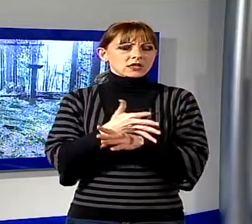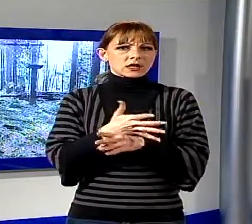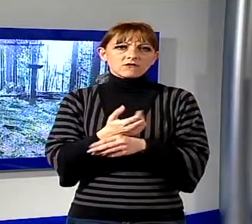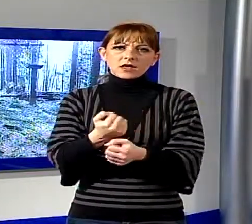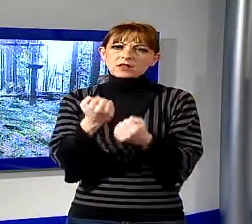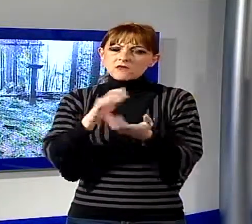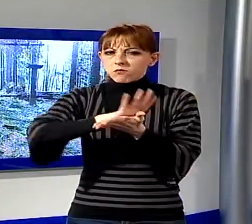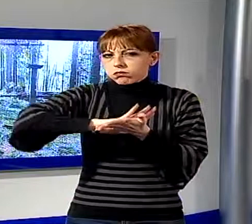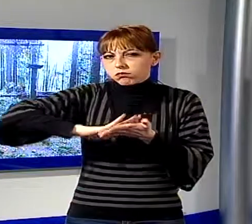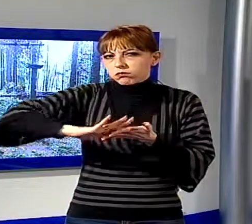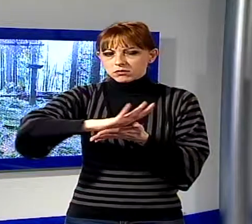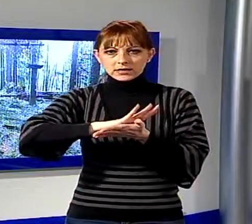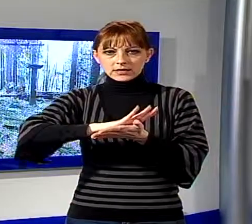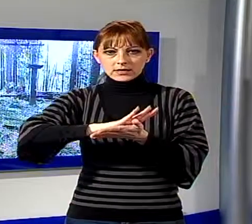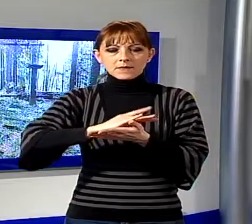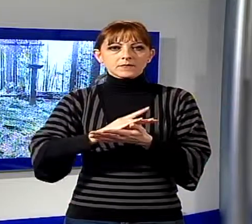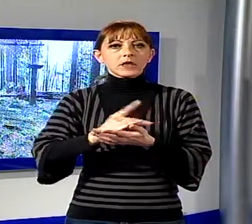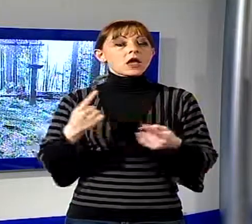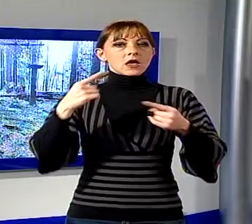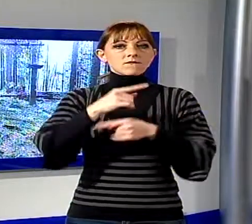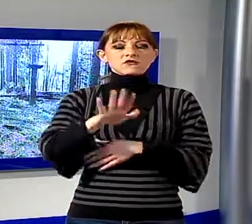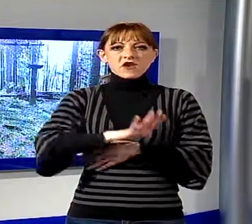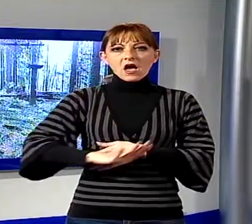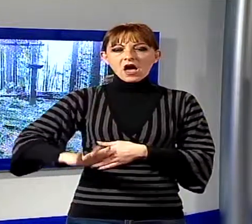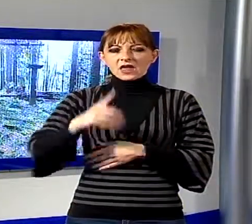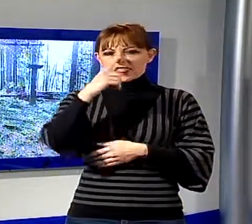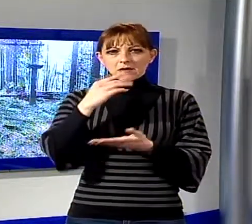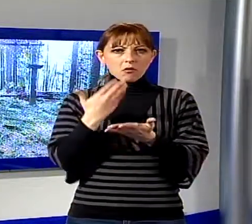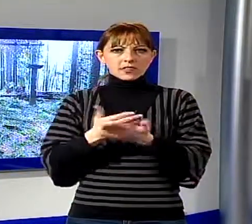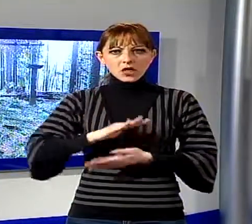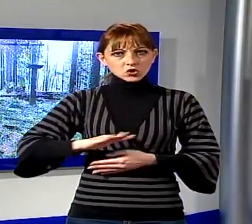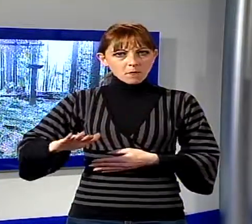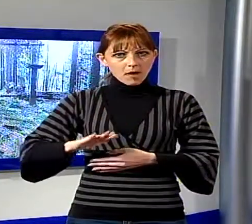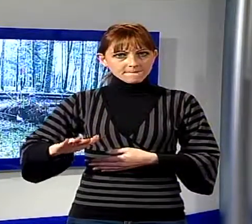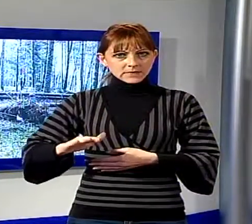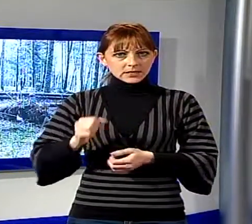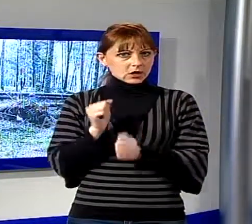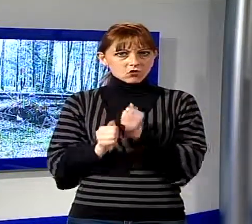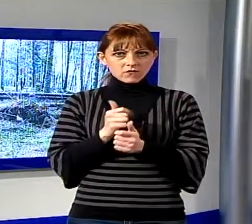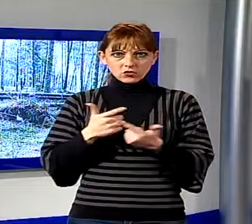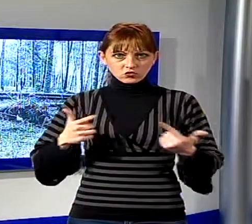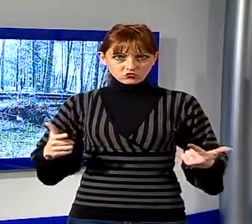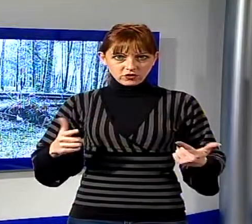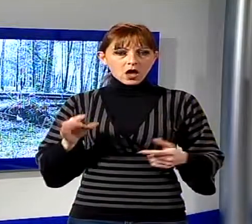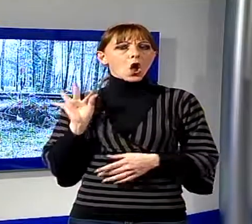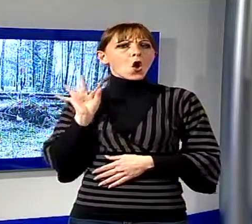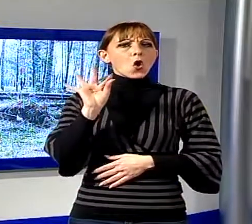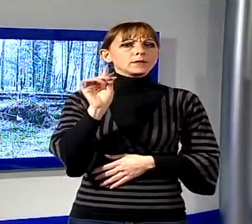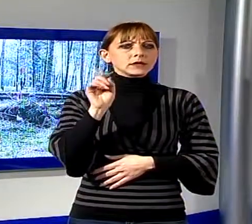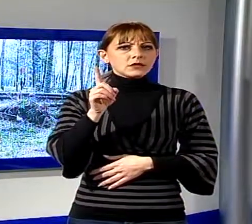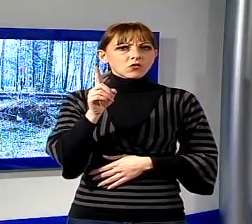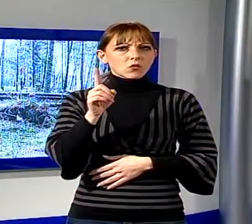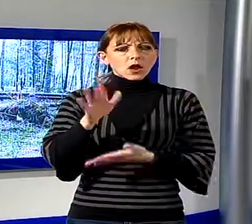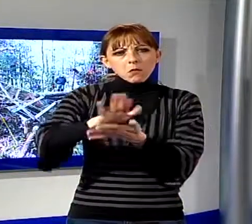per i bimbi più piccoli non sono state coinvolte. Comunque lo staff è al lavoro, l'obiettivo è quello di riaprire entro il